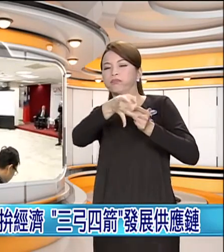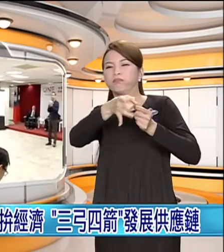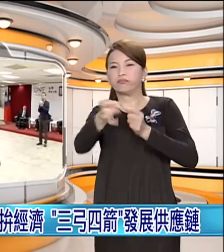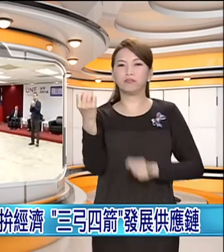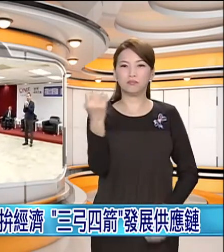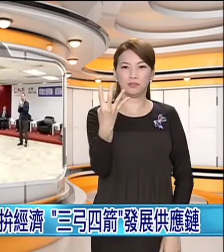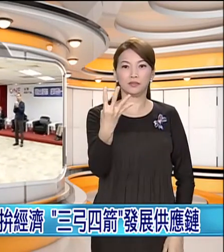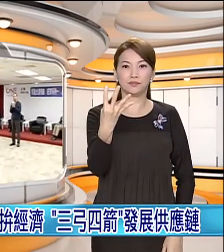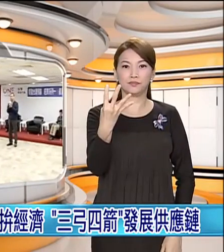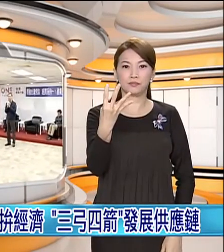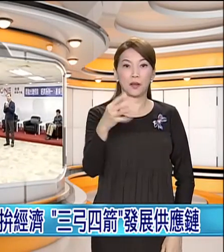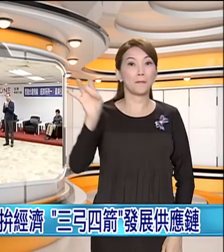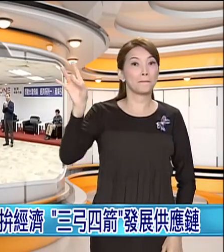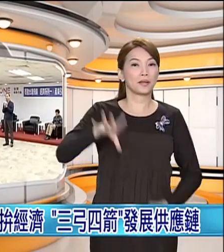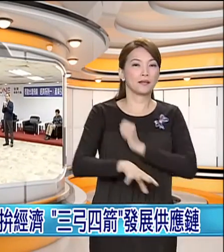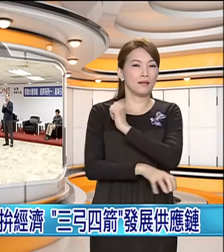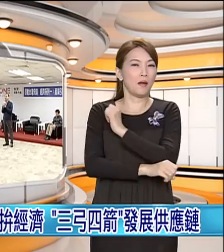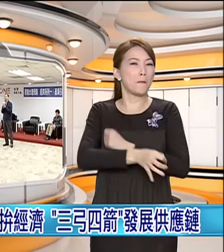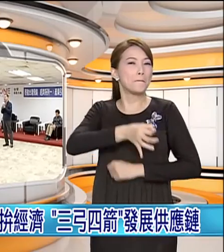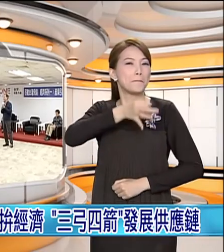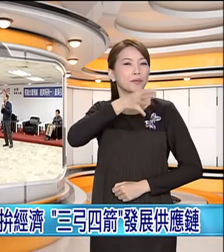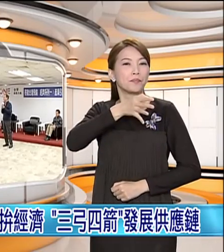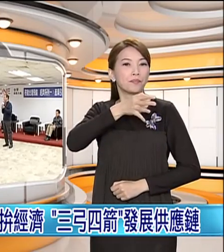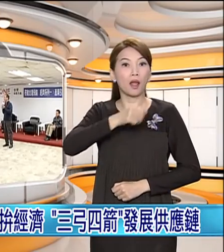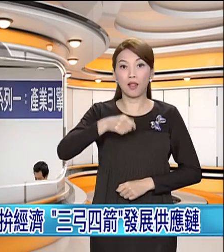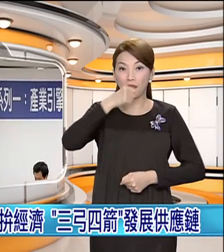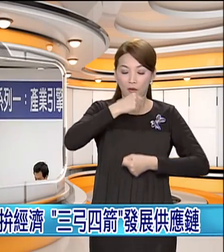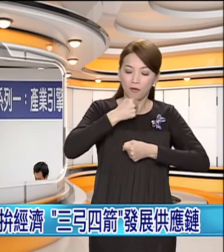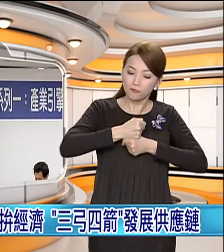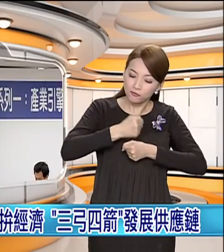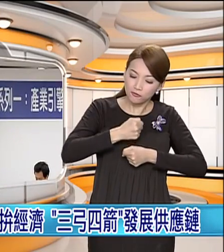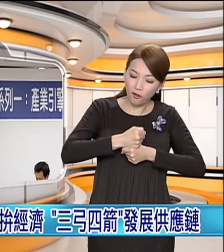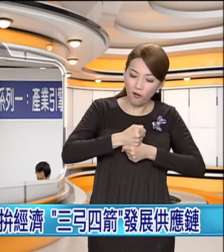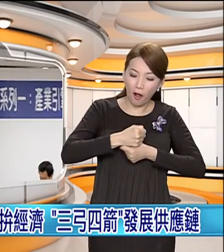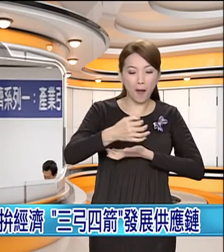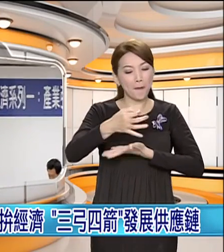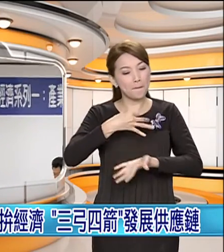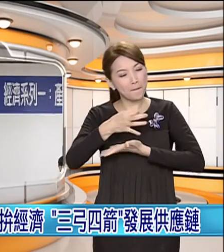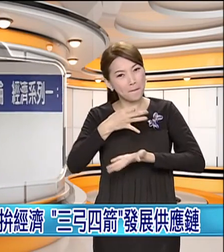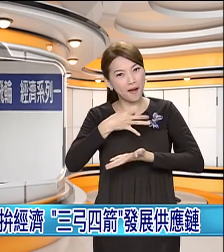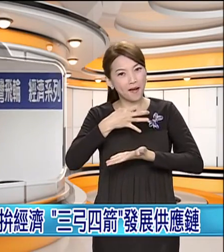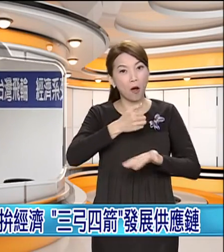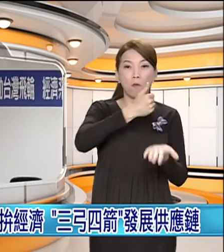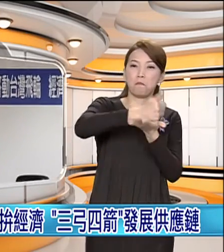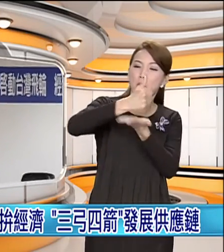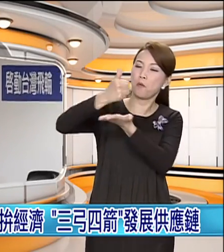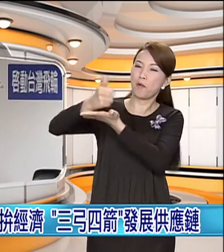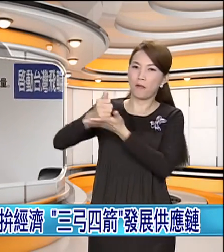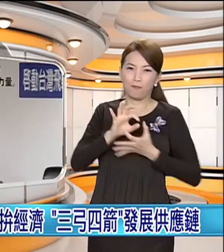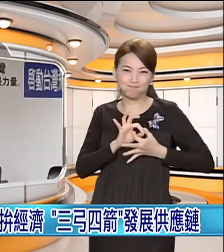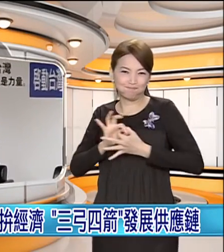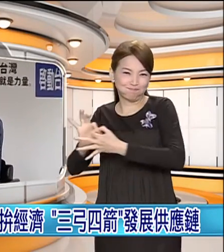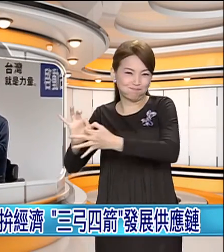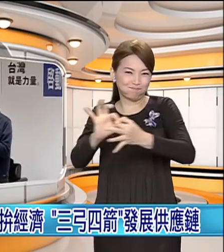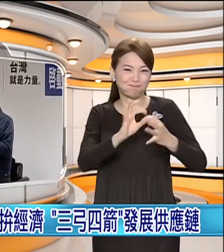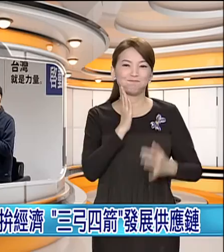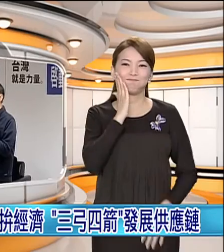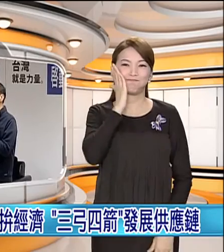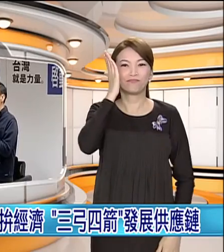擎，以三公四建的基础发展台湾供应链。同时他说也不